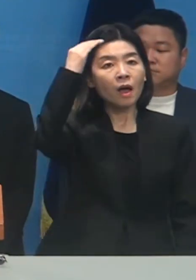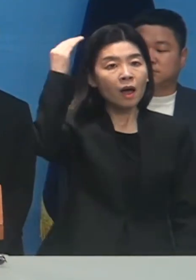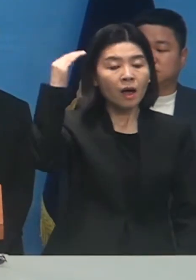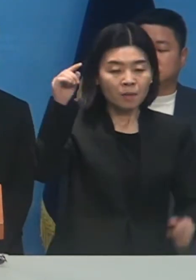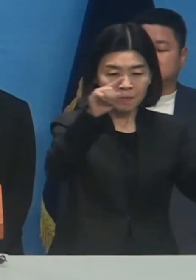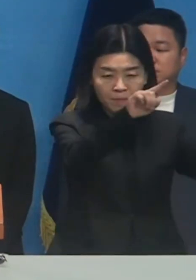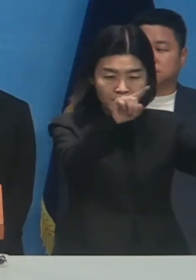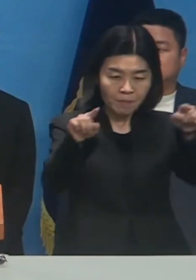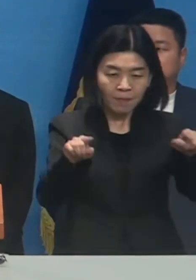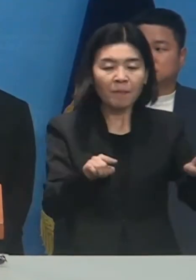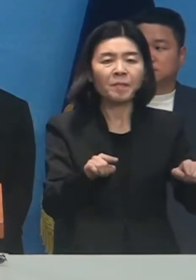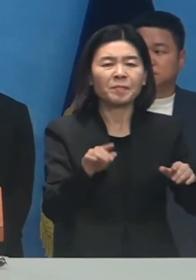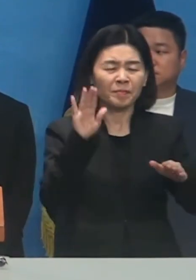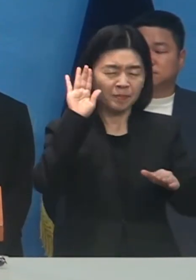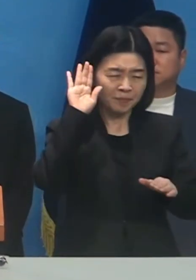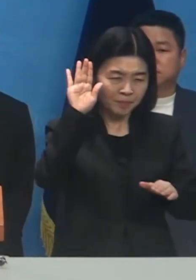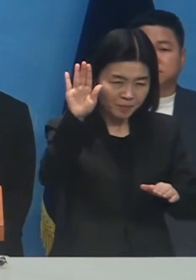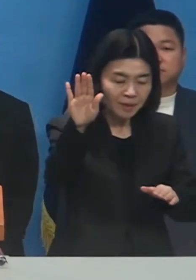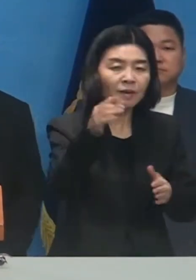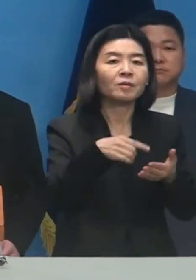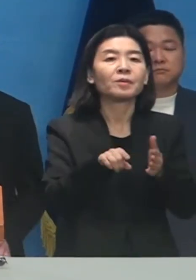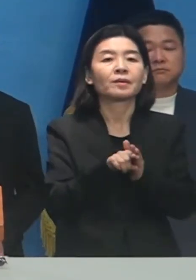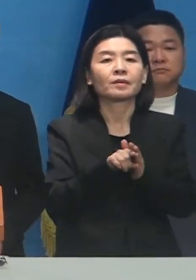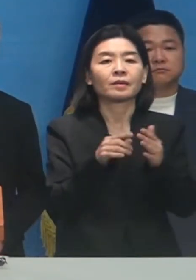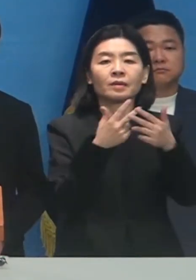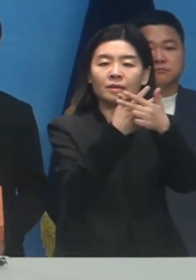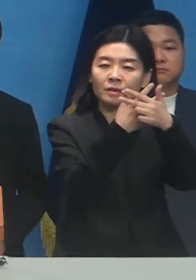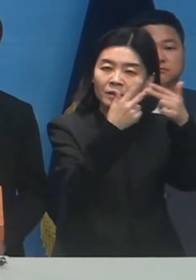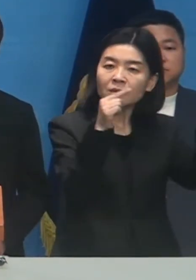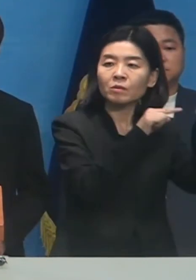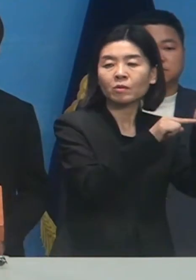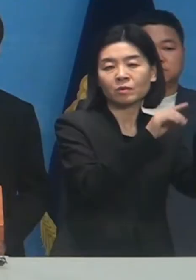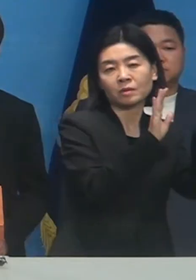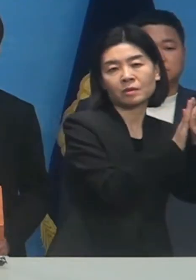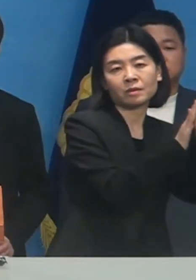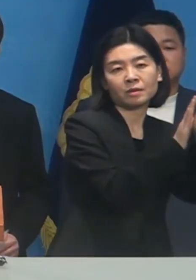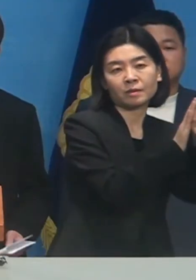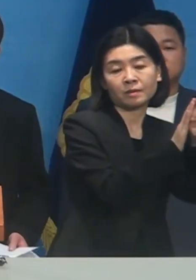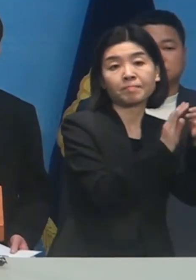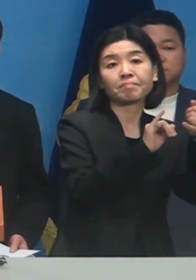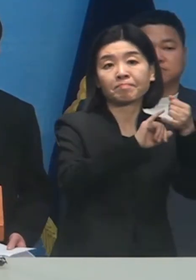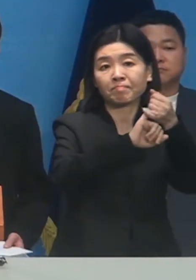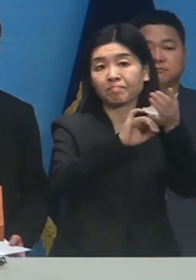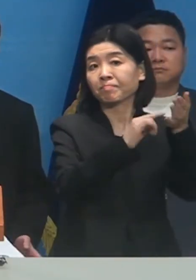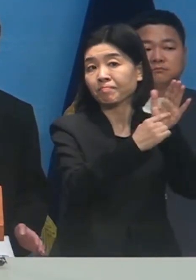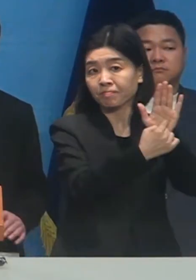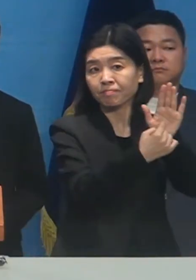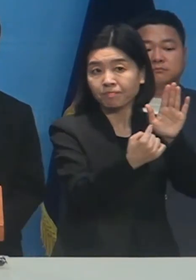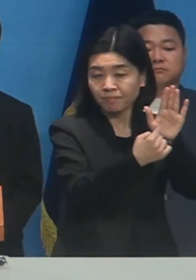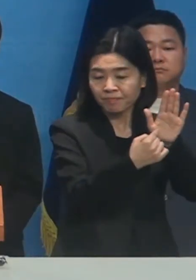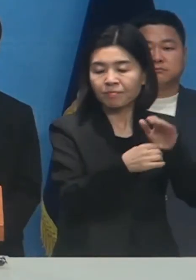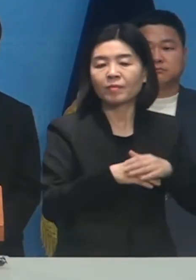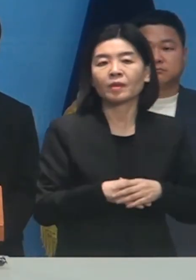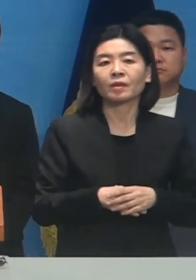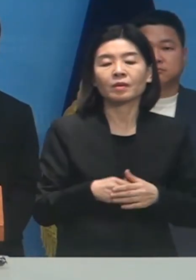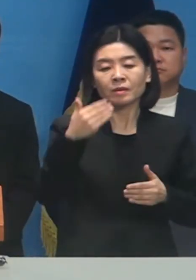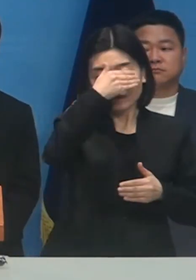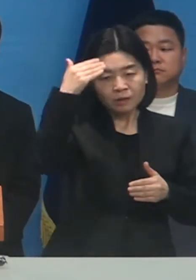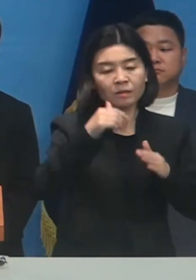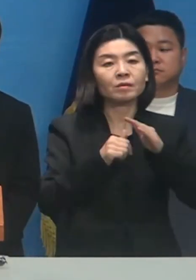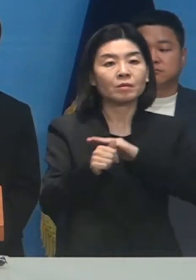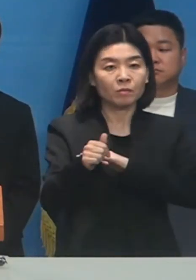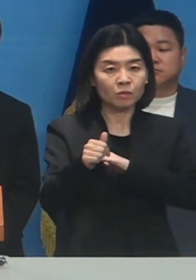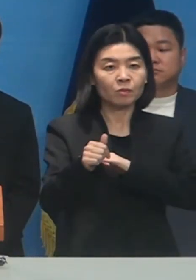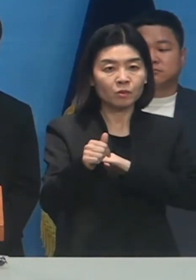한반도 미래를 위해 이재명 후보를 지지한다는 입장을 밝히기 위해서 참석해 주신 청년